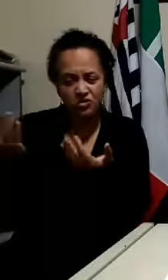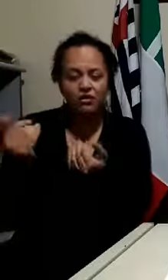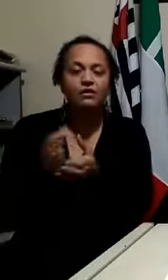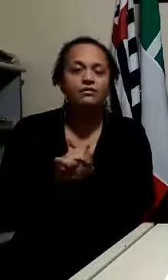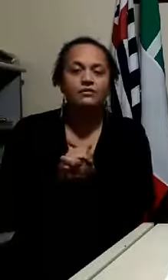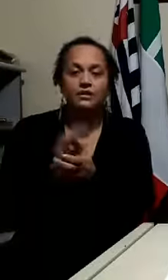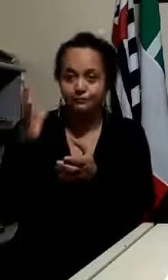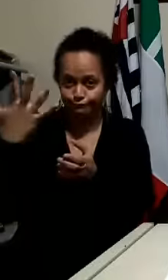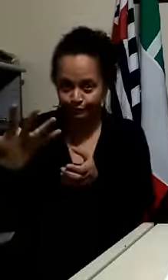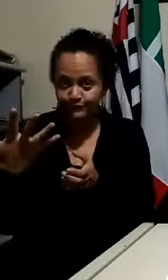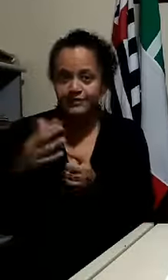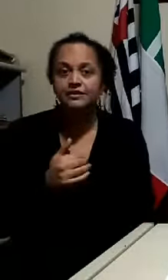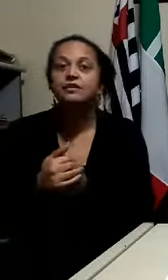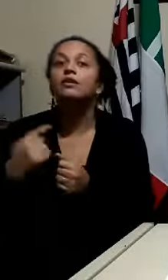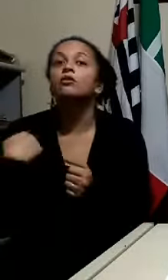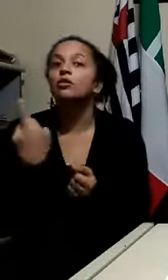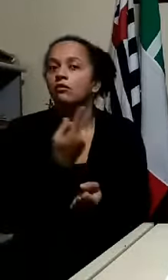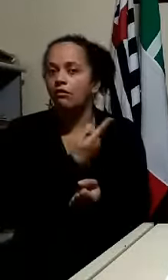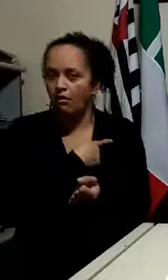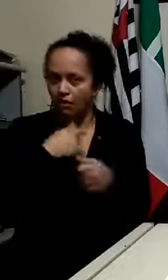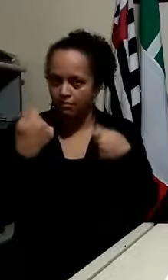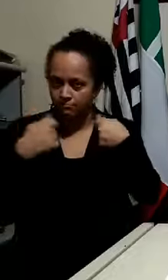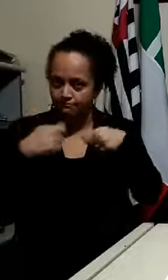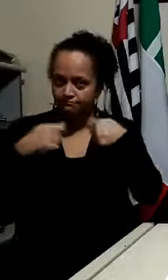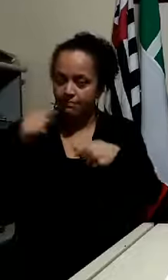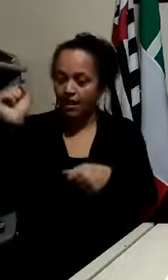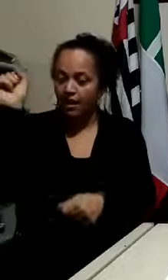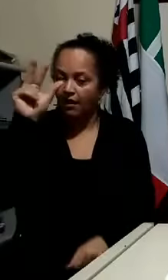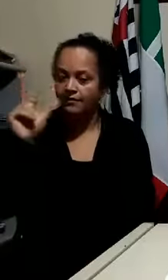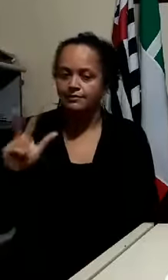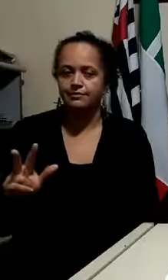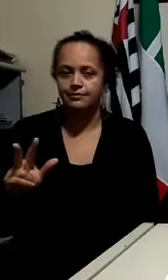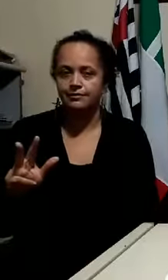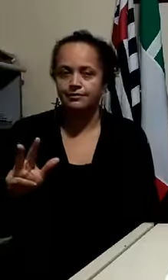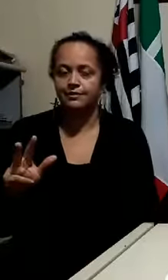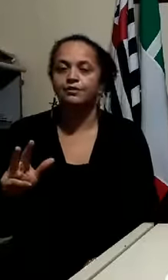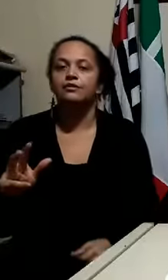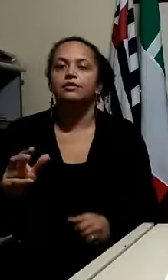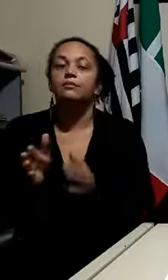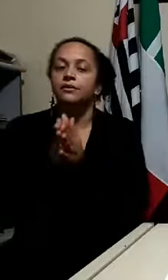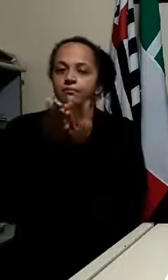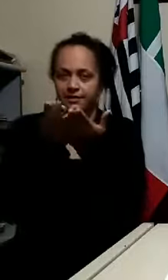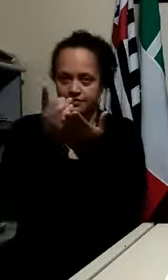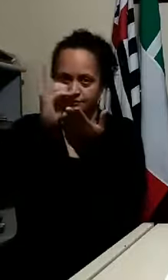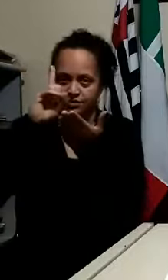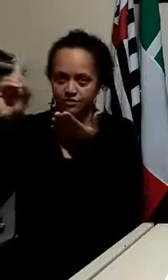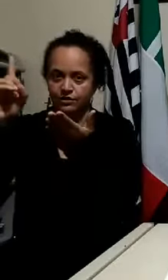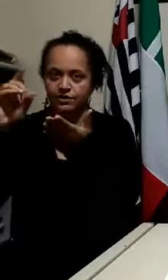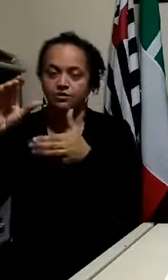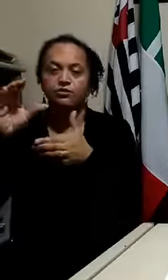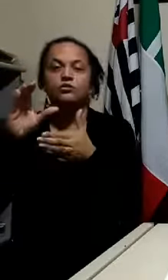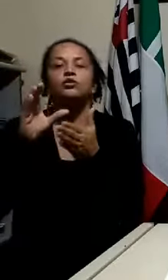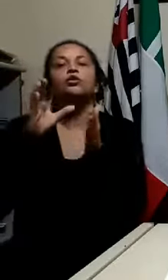nós precisamos atentar para o texto de Colossenses capítulo 3, do 1 ao